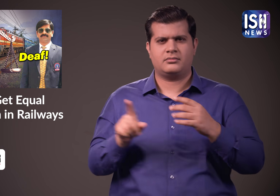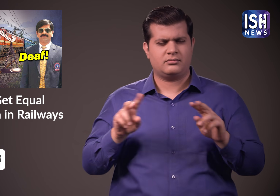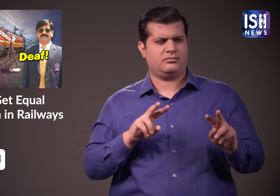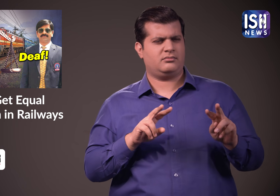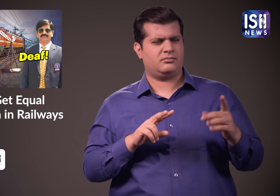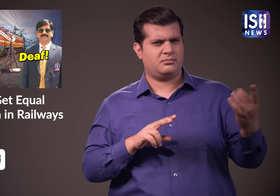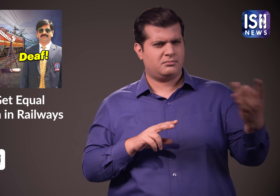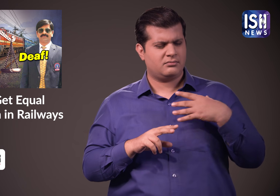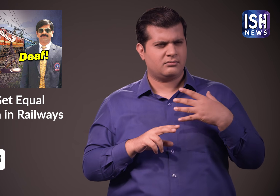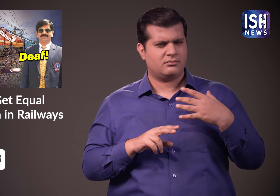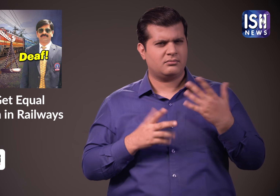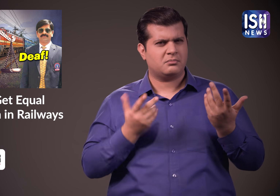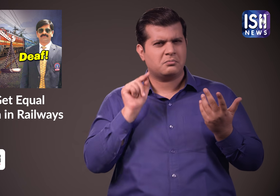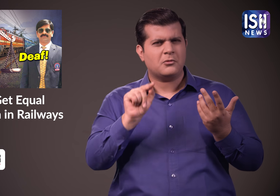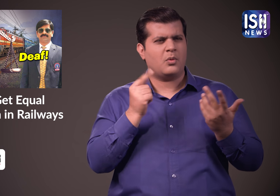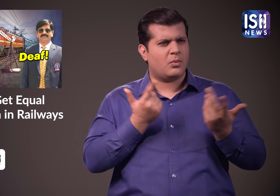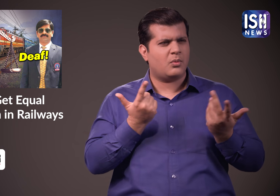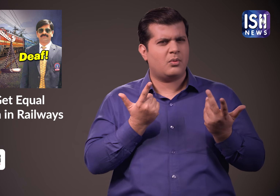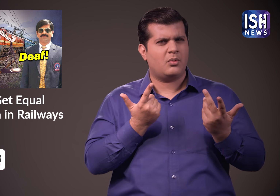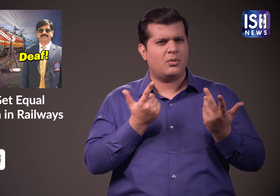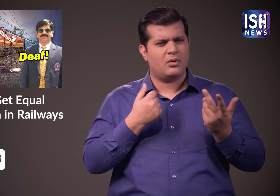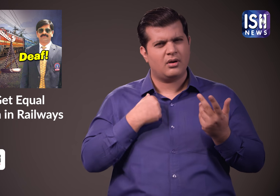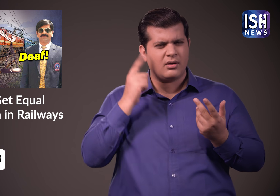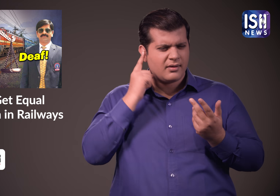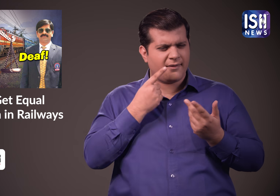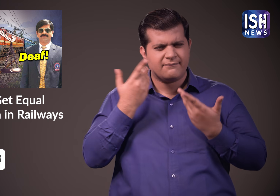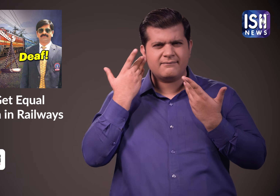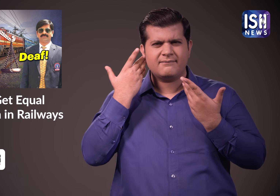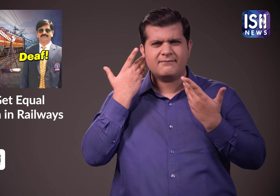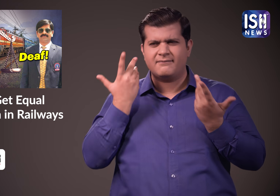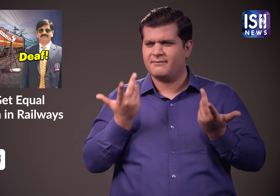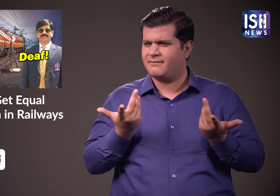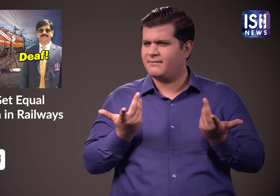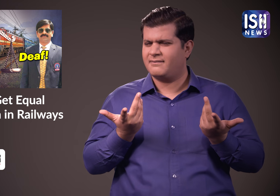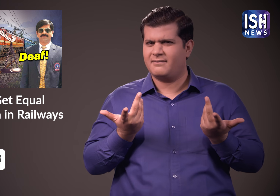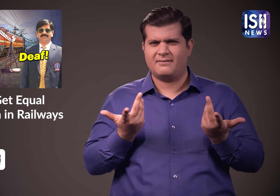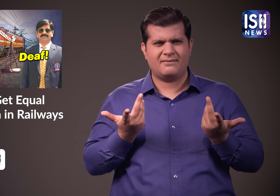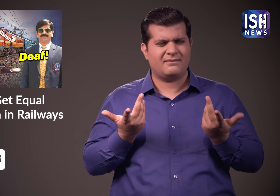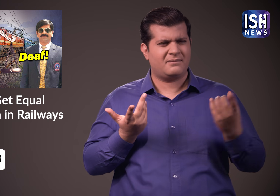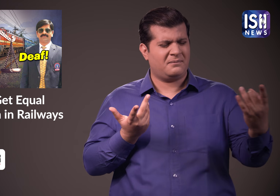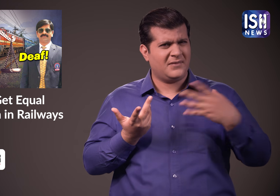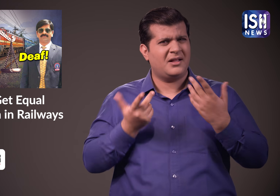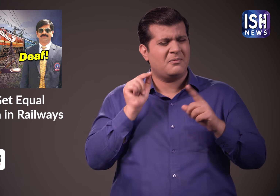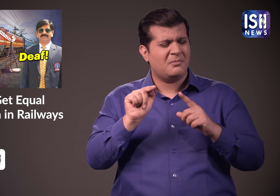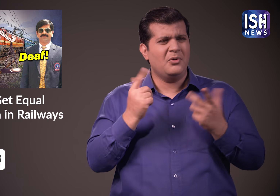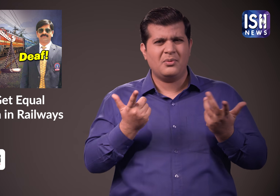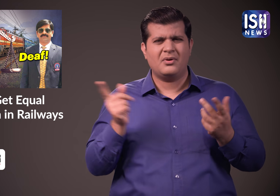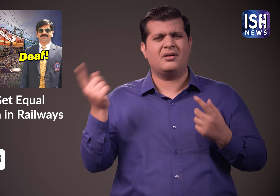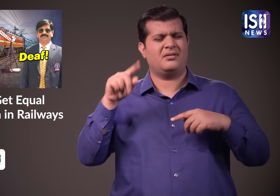हुआ। वर्मा को आश्चर्य हुआ कि जब वो पूरी तरह से डेख है तो उनका आवेदन क्यों खारज किया गया। उन्होंने पाया कि उनका आवेदन इसलिए